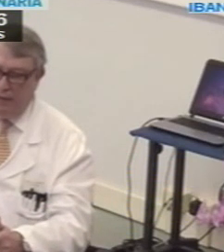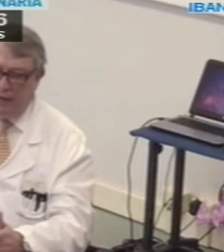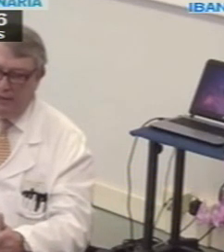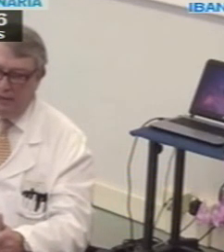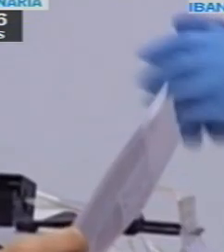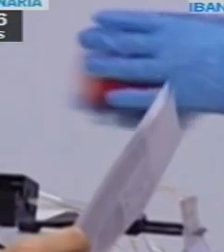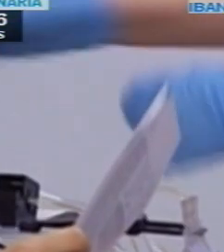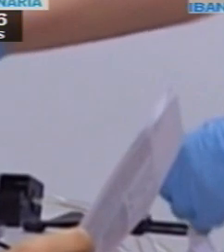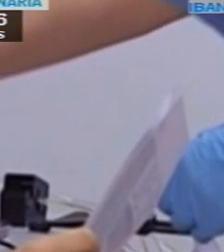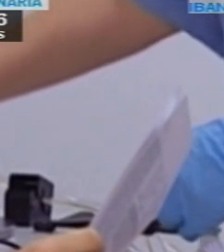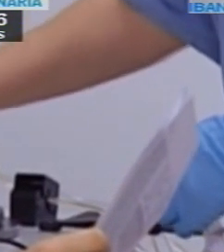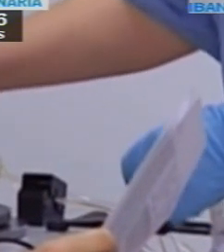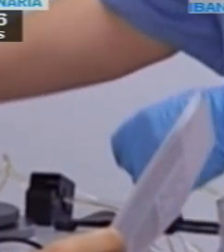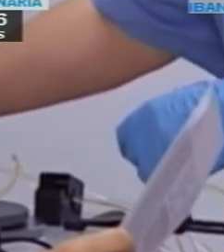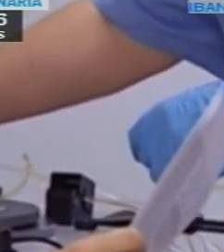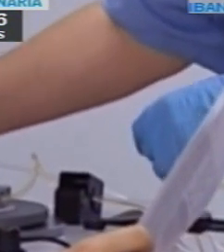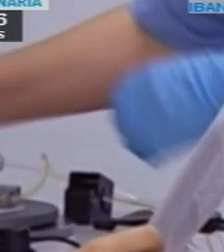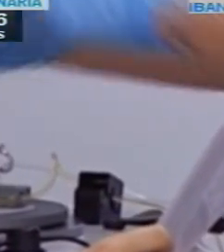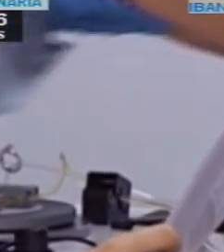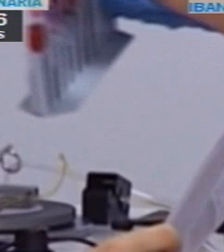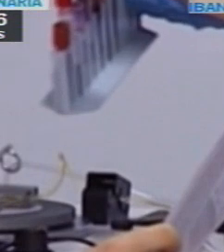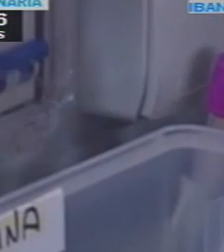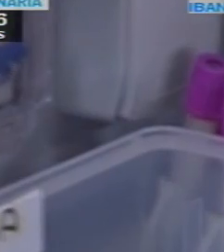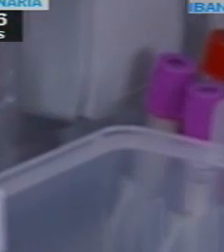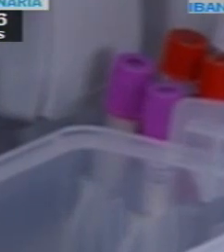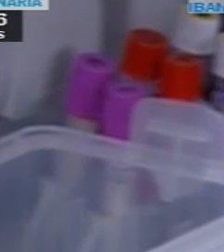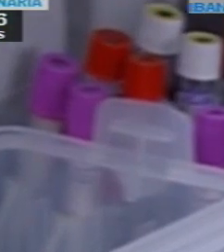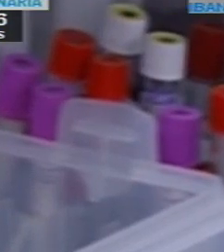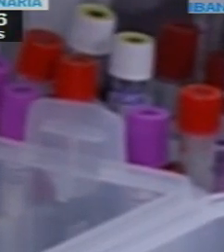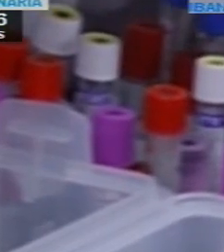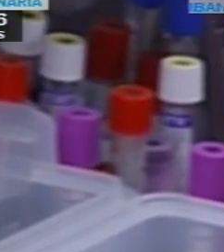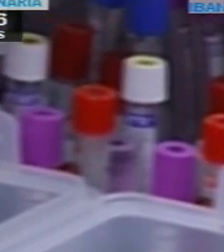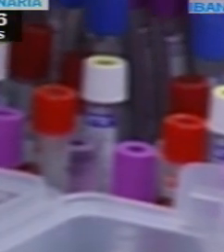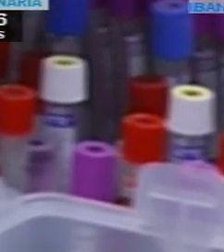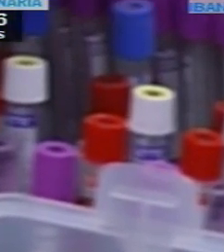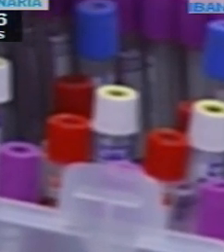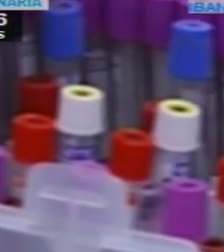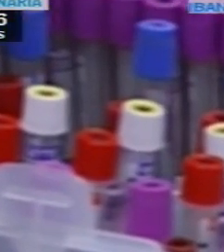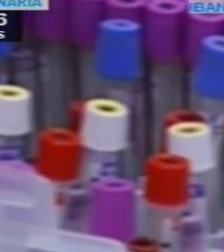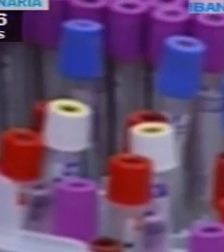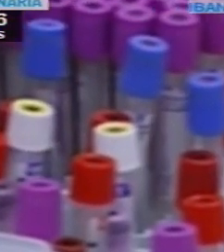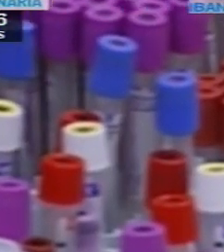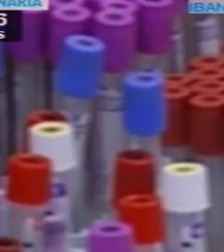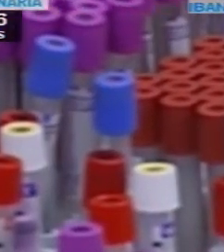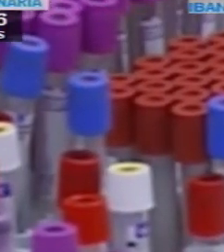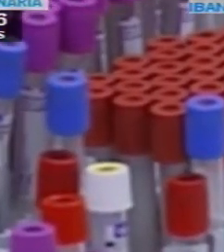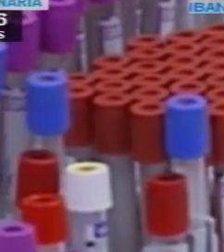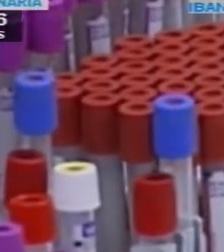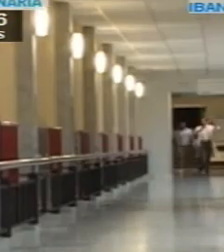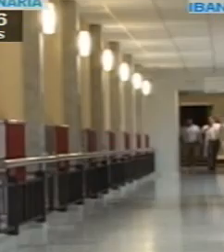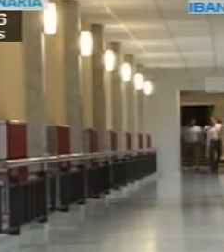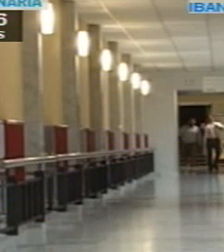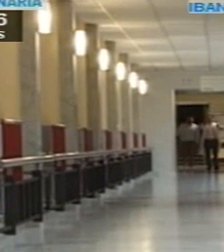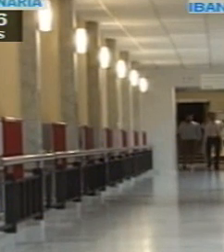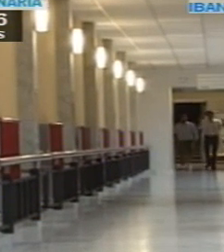fila all'accettazione. Possibile l'accesso solo 10 minuti prima del prelievo per rispettare il distanziamento sociale e ovviamente